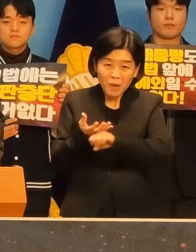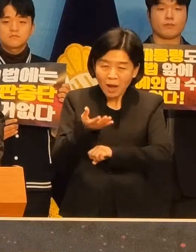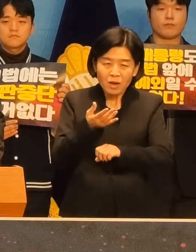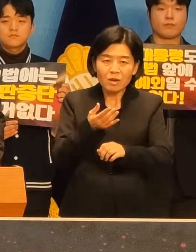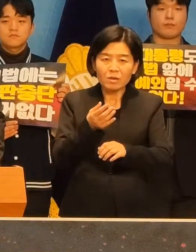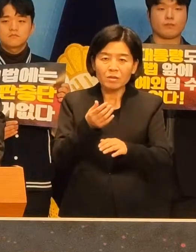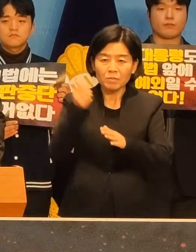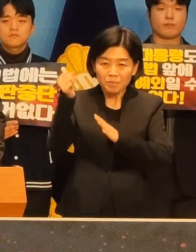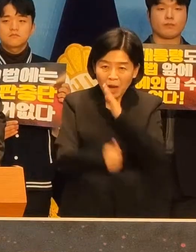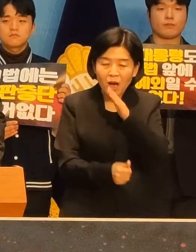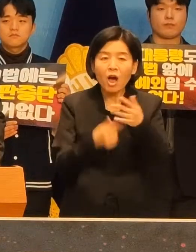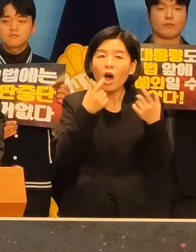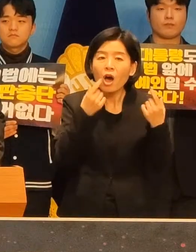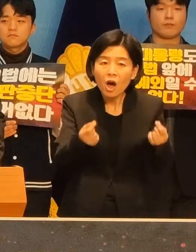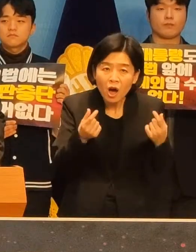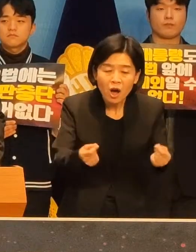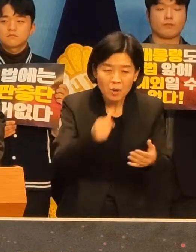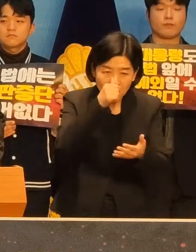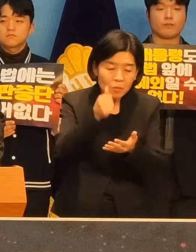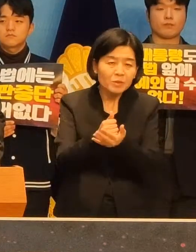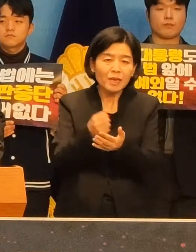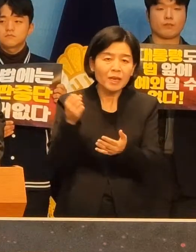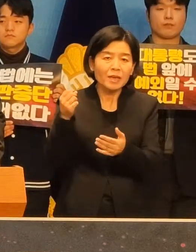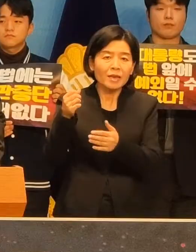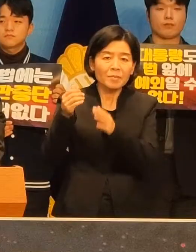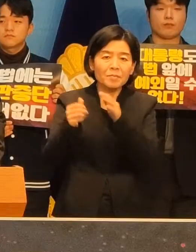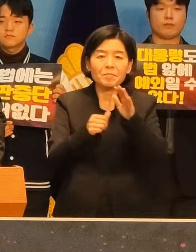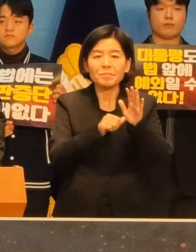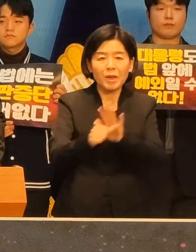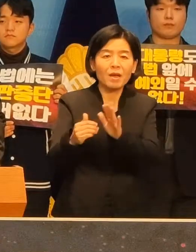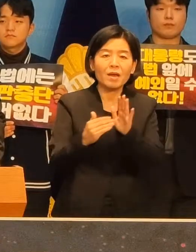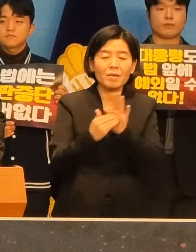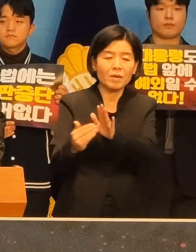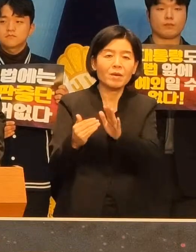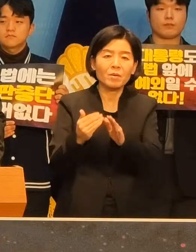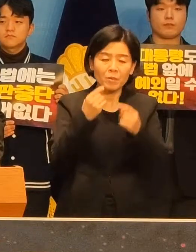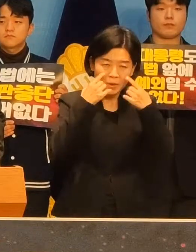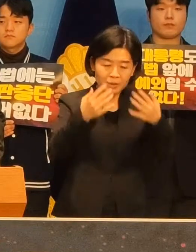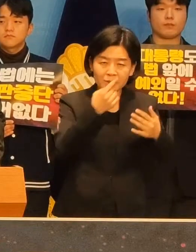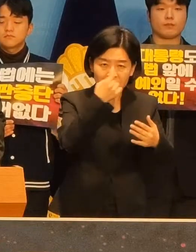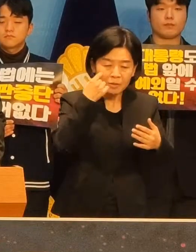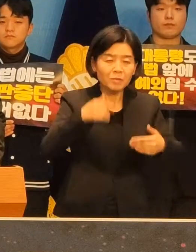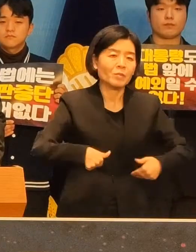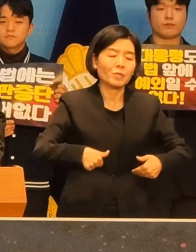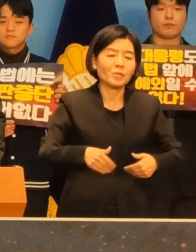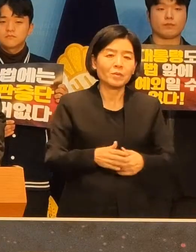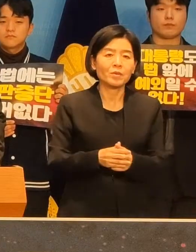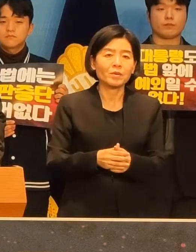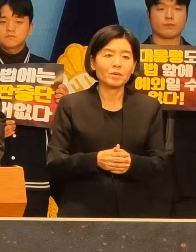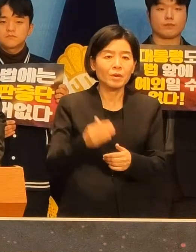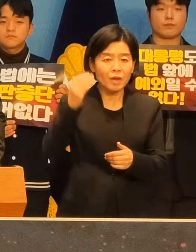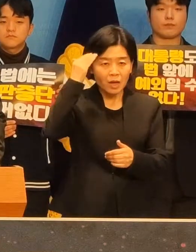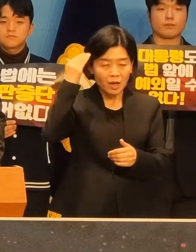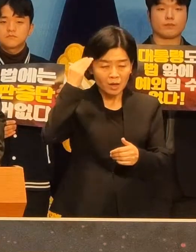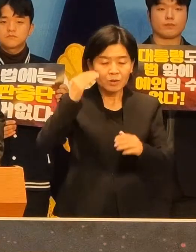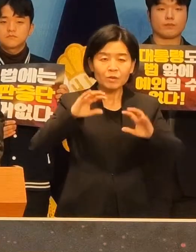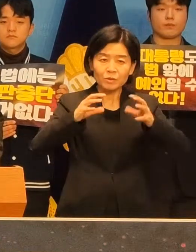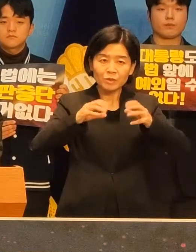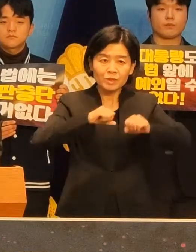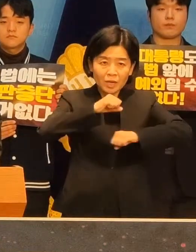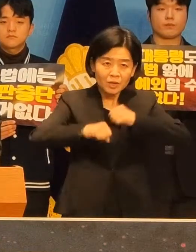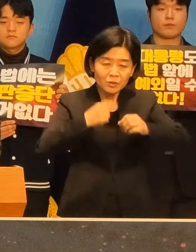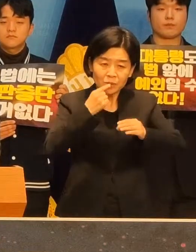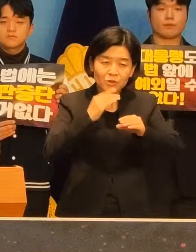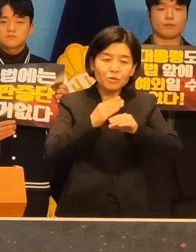불가능함을 다시 대한국민들이 증명해야 합니다. 전 이 나라의 자유민주적 질서의